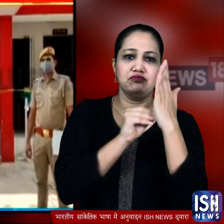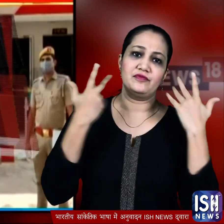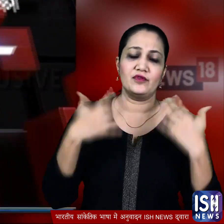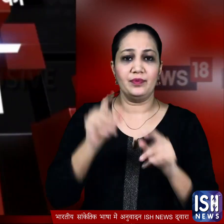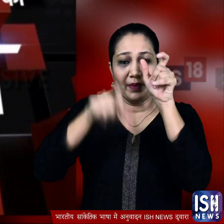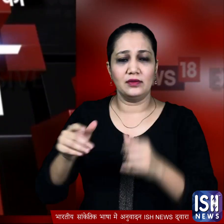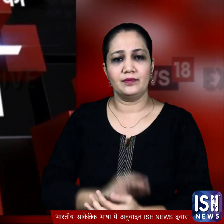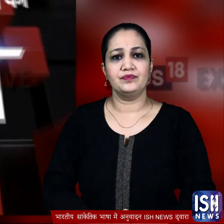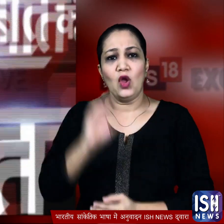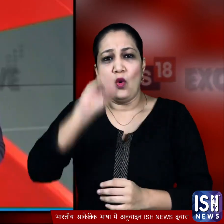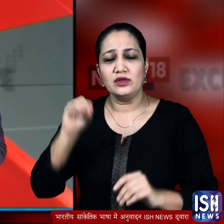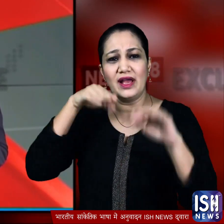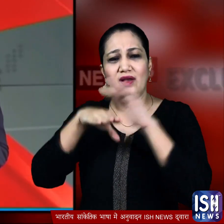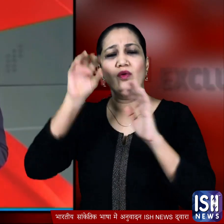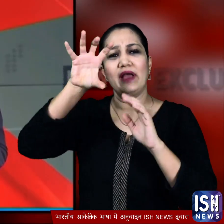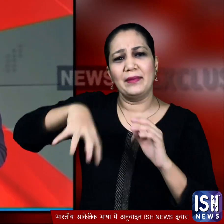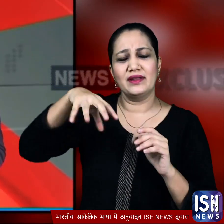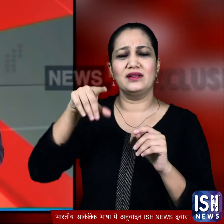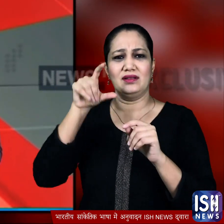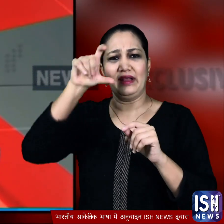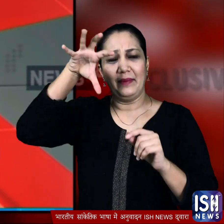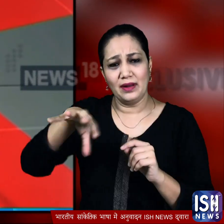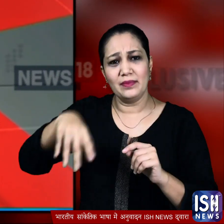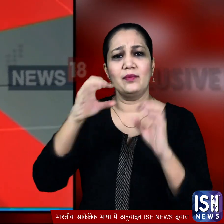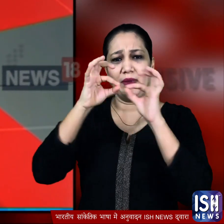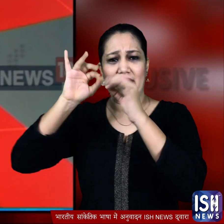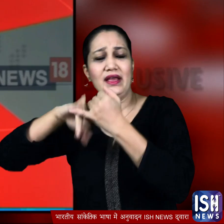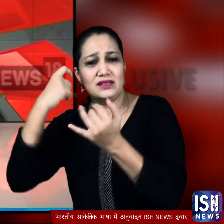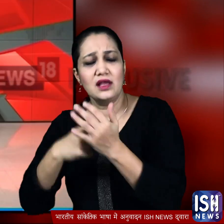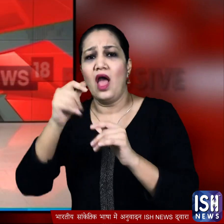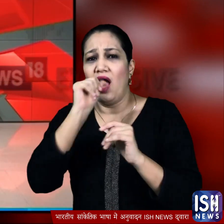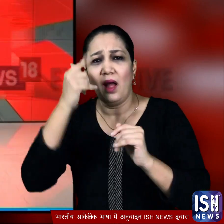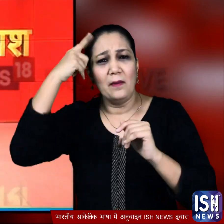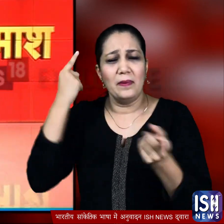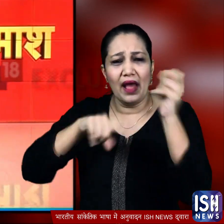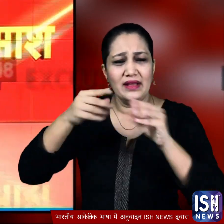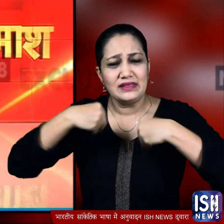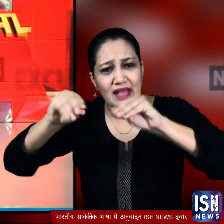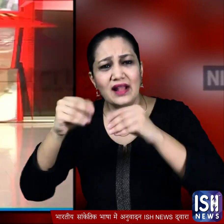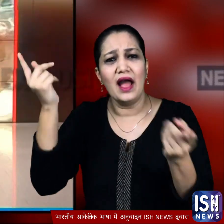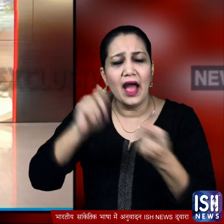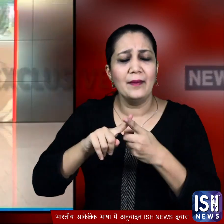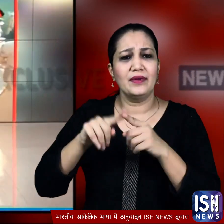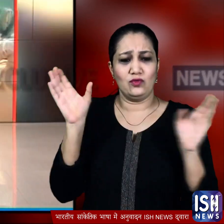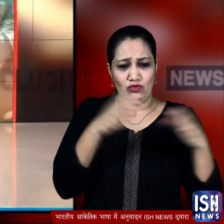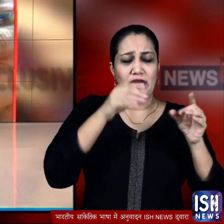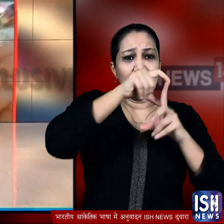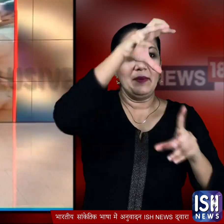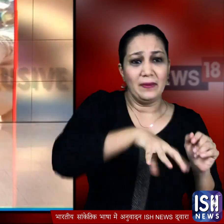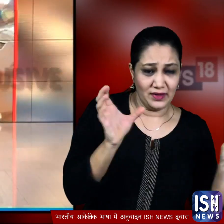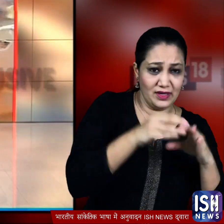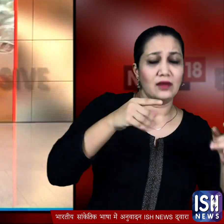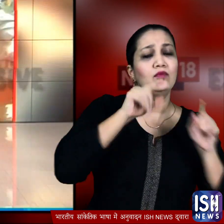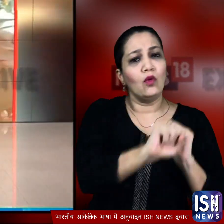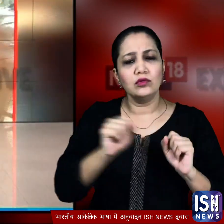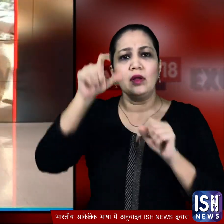कर लिया गया। ओडिशा की राजधानी भुवनेश्वर से चौंकाने वाली तस्वीरें सामने आई। वहां अवैध शराब पर कार्रवाई के दौरान आबकारी विभाग की टीम पर कुछ